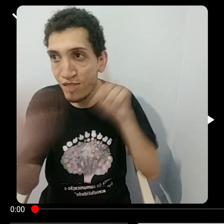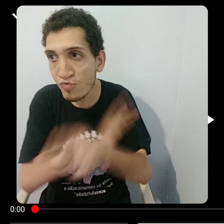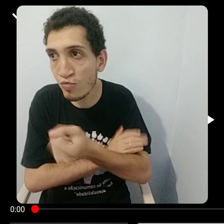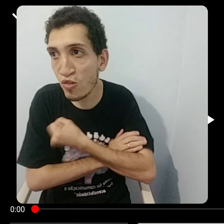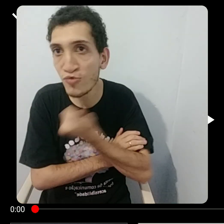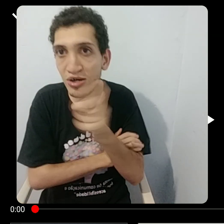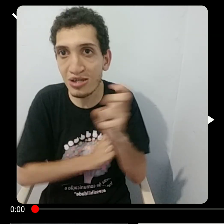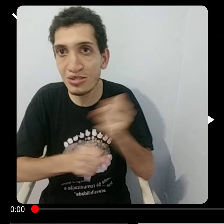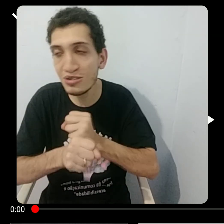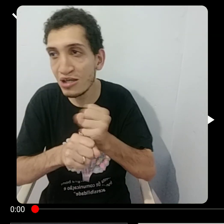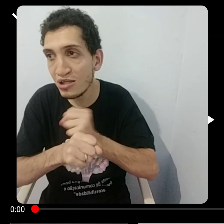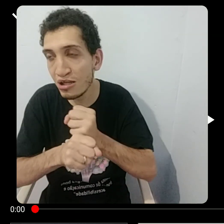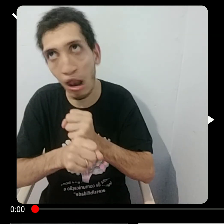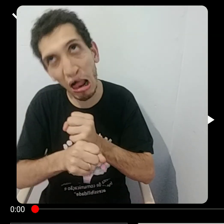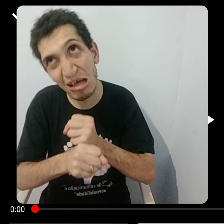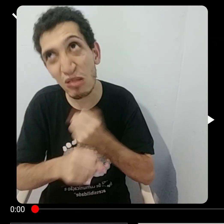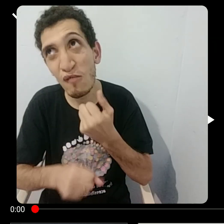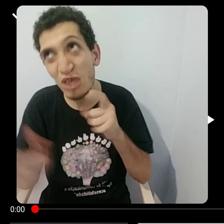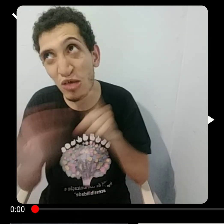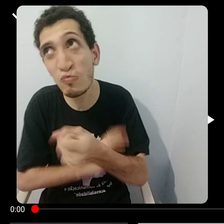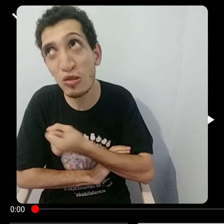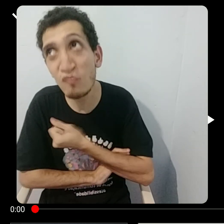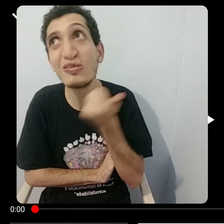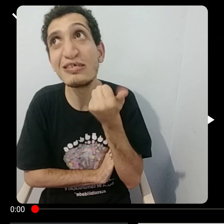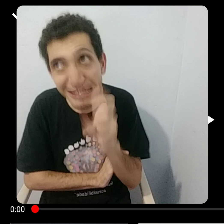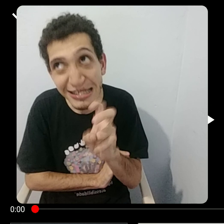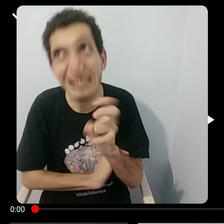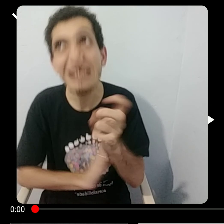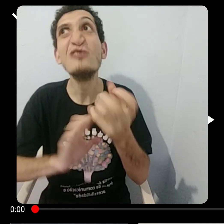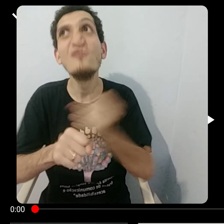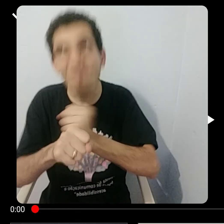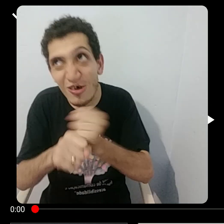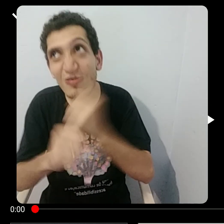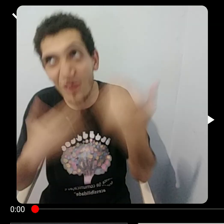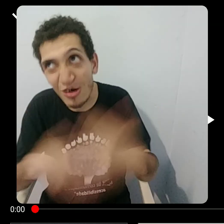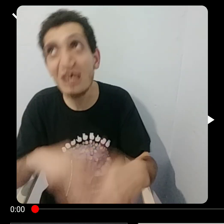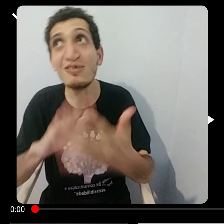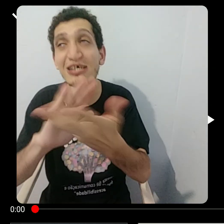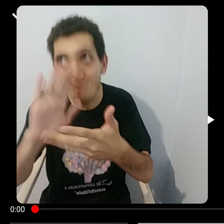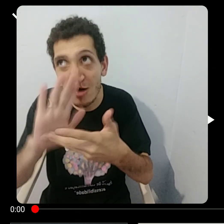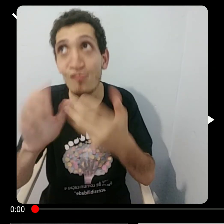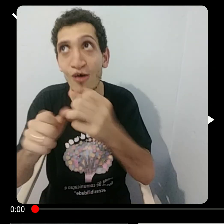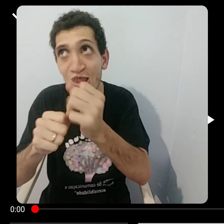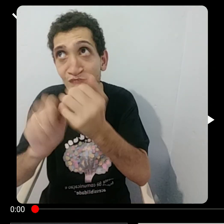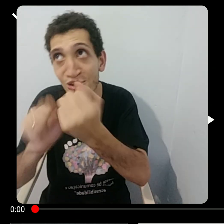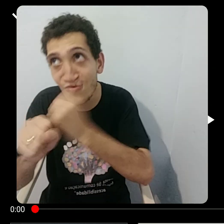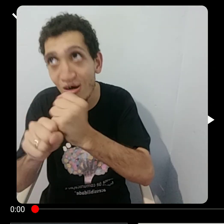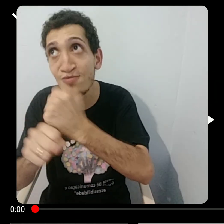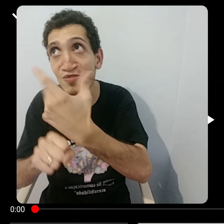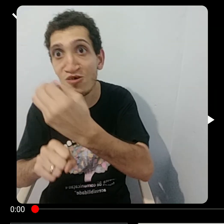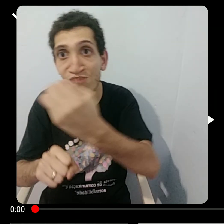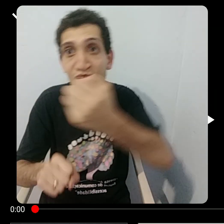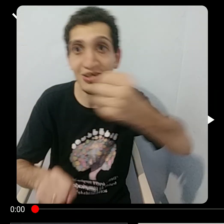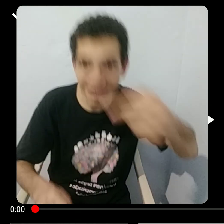pergunta número 15 aí, ó. Pergunta número 15 do ProLibras, prova ProLibras do ano de